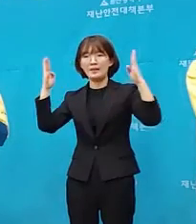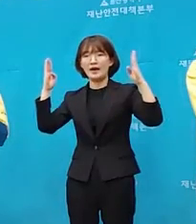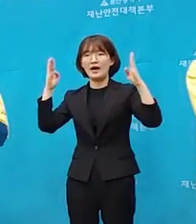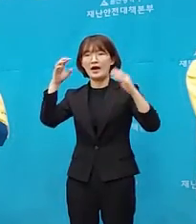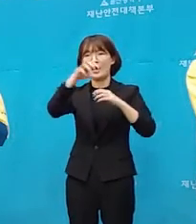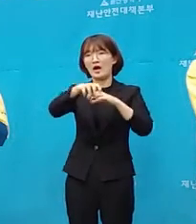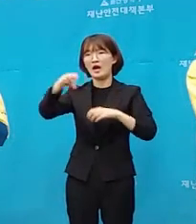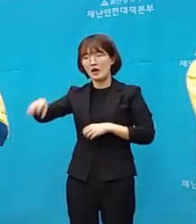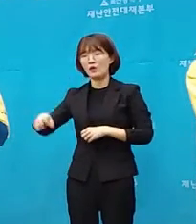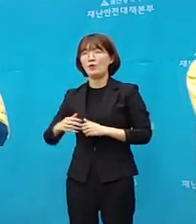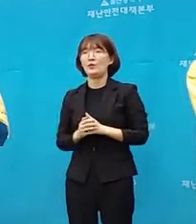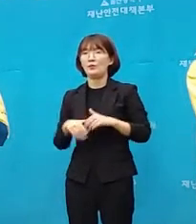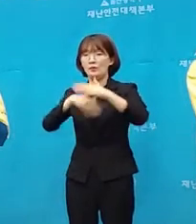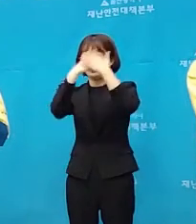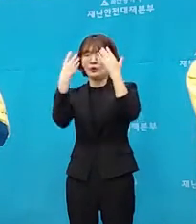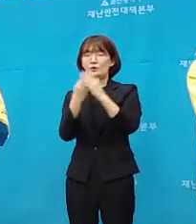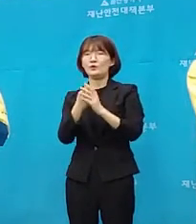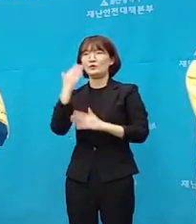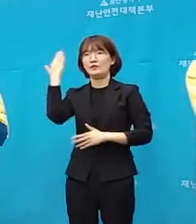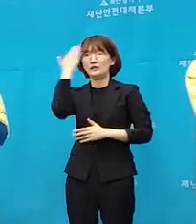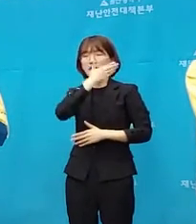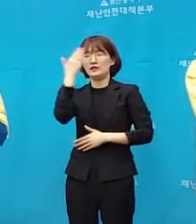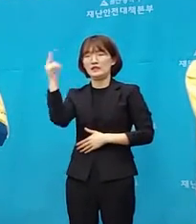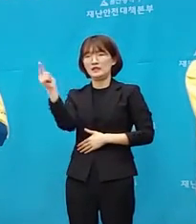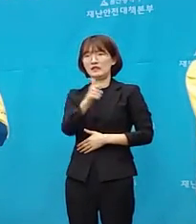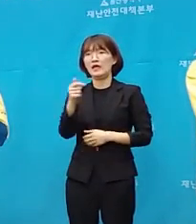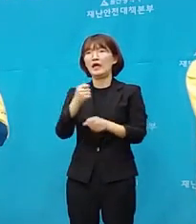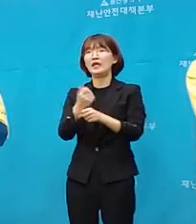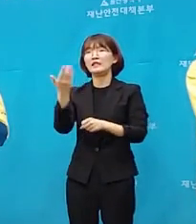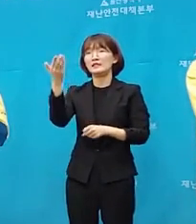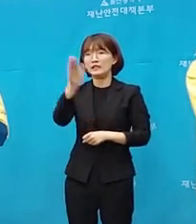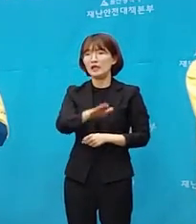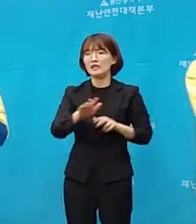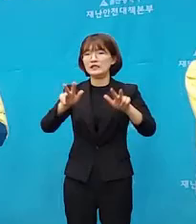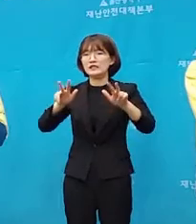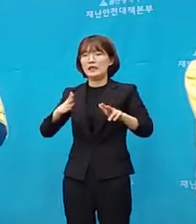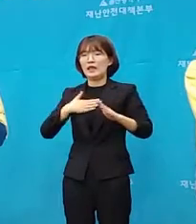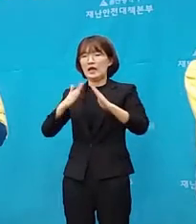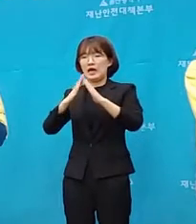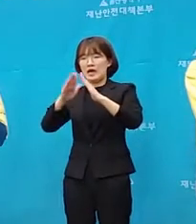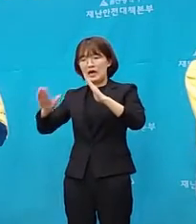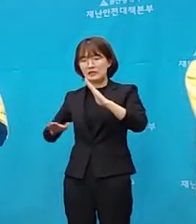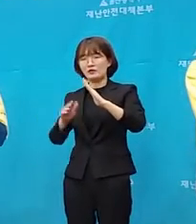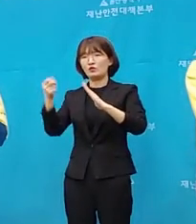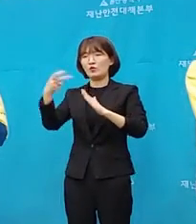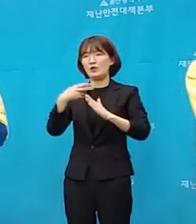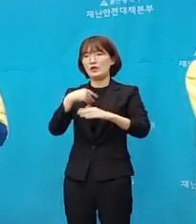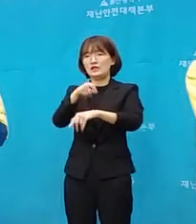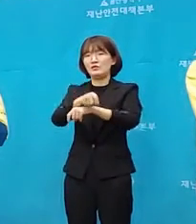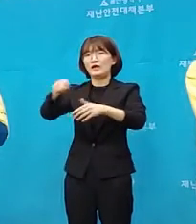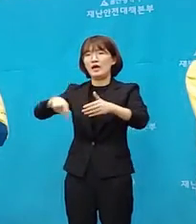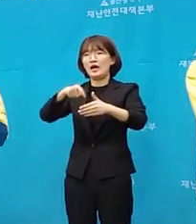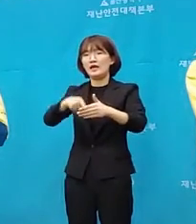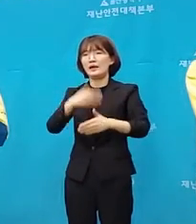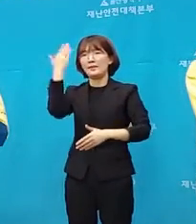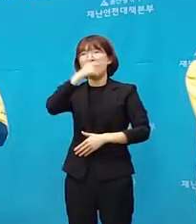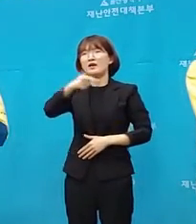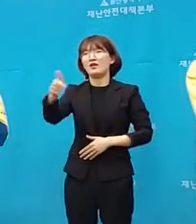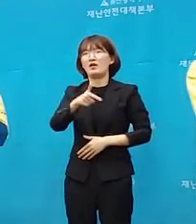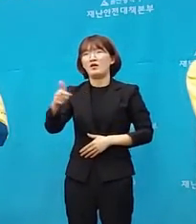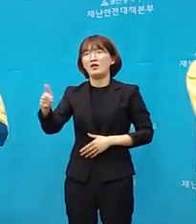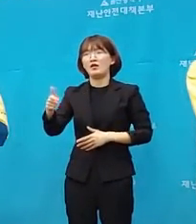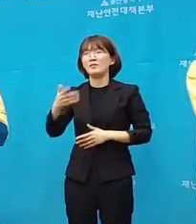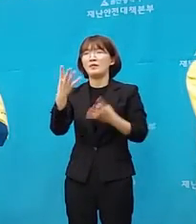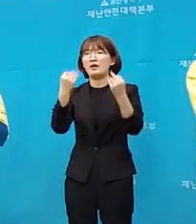공간의 방역을 집중했지만 정작 내 사무실, 내 가정에 대한 방역이 소홀한 측면이 있습니다.